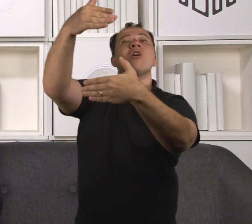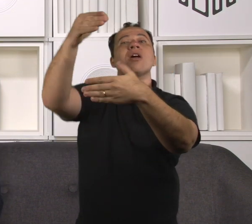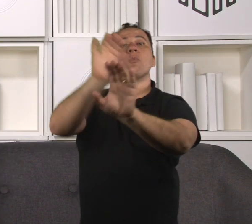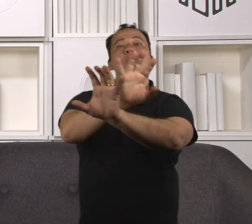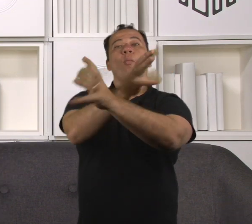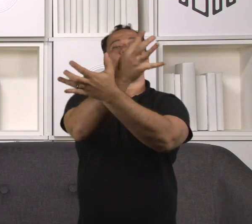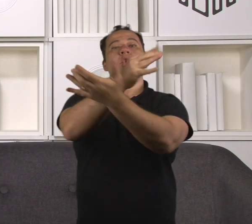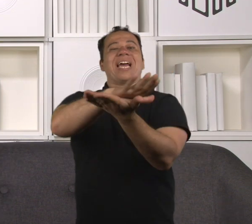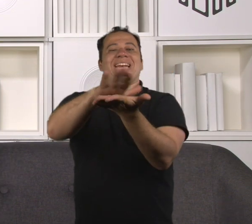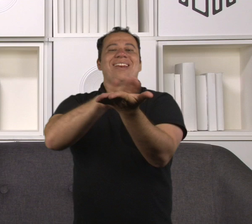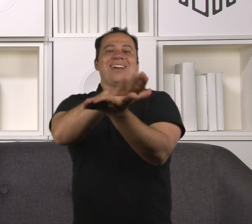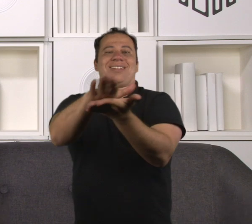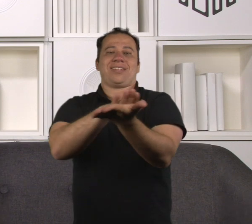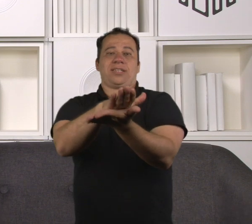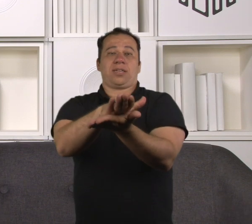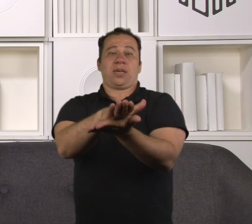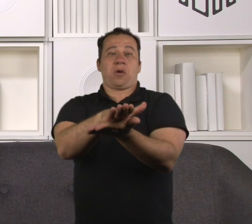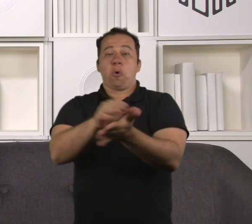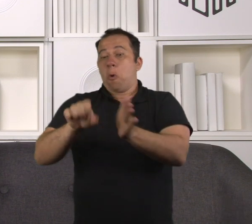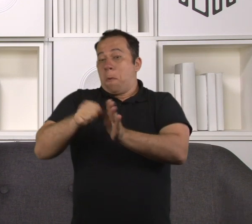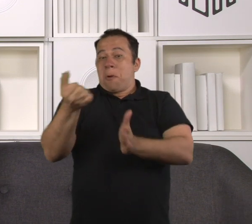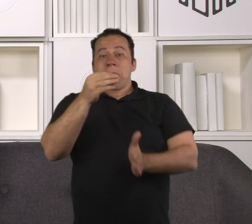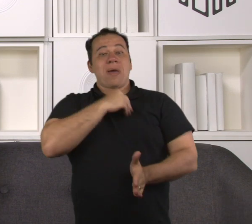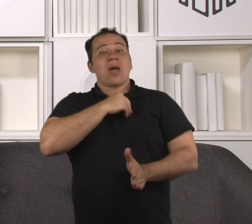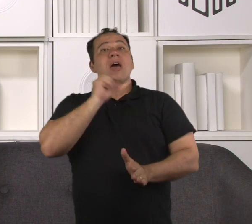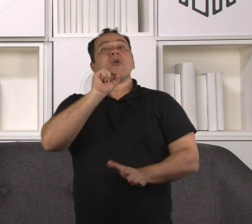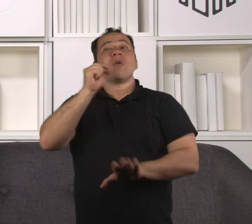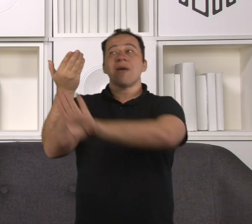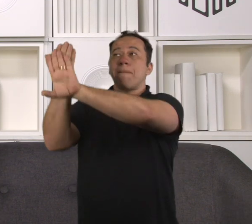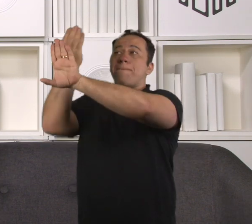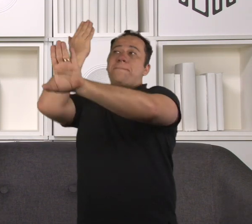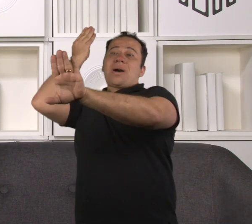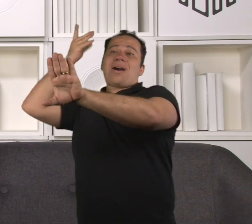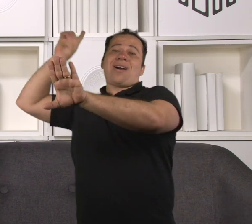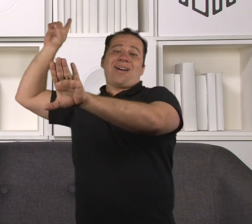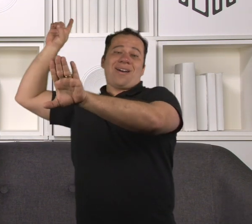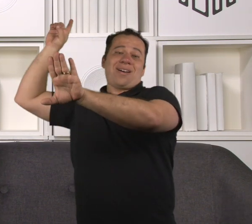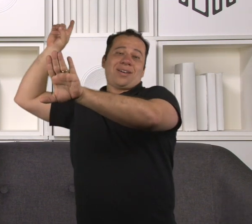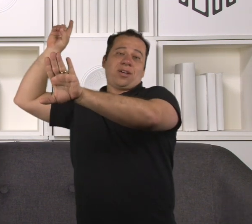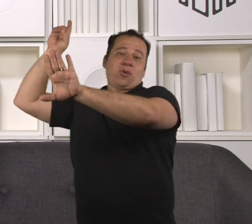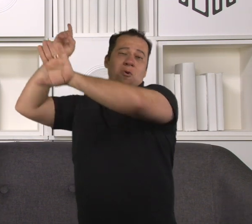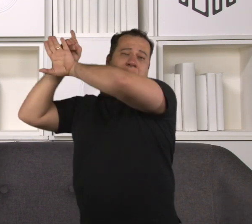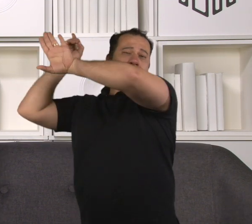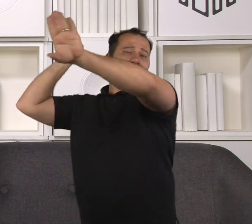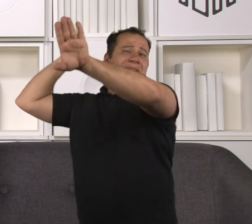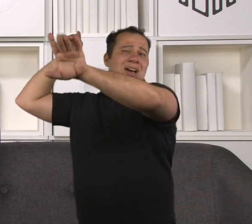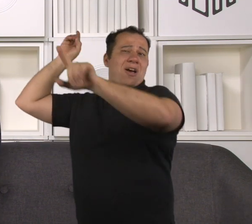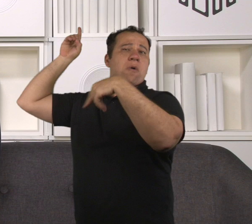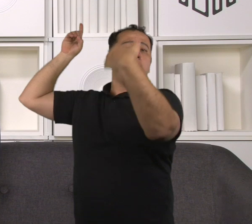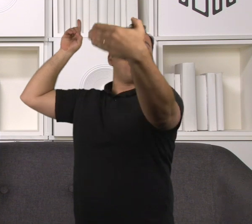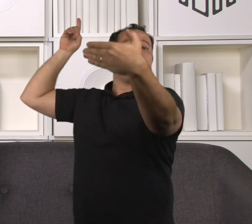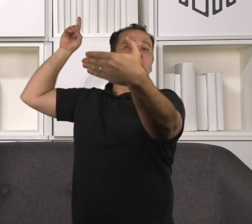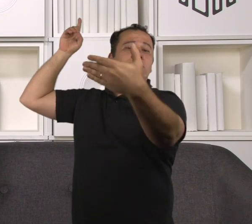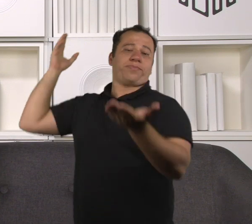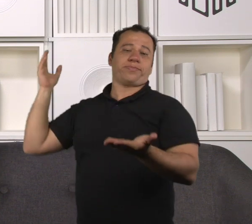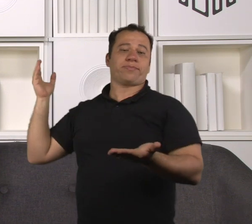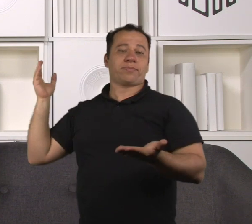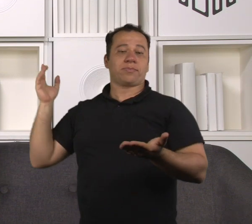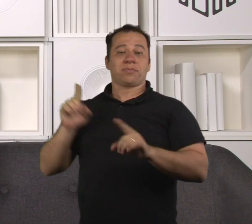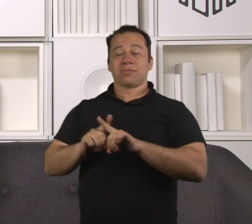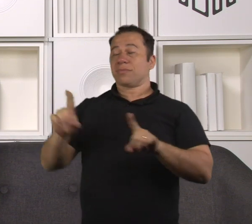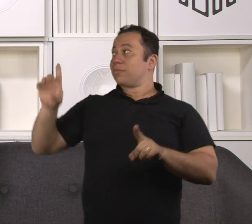O pecado original é pular para fora de Deus, é deixar de existir. Mas Deus mantém o ser humano vivo pela